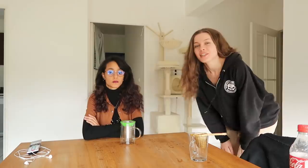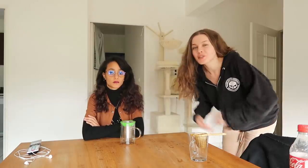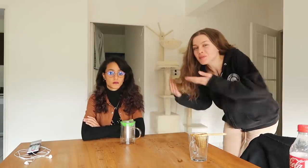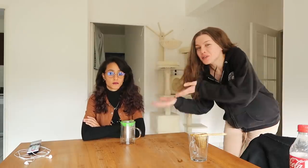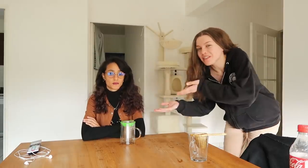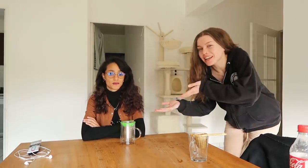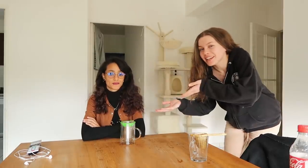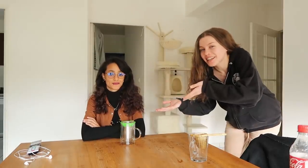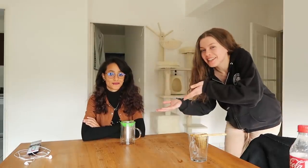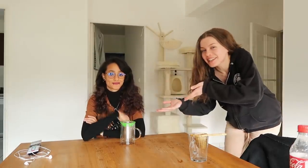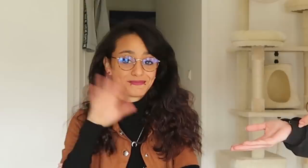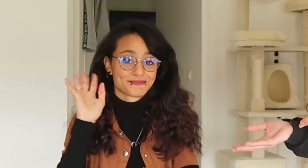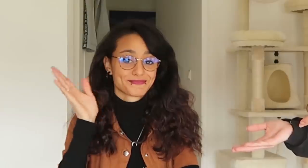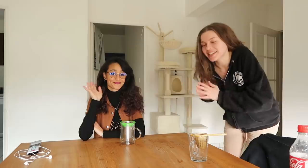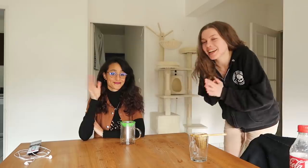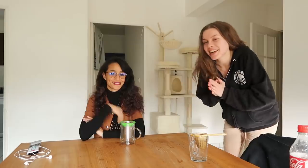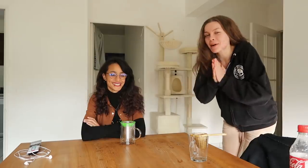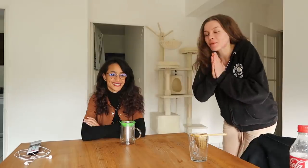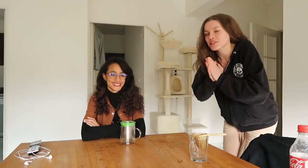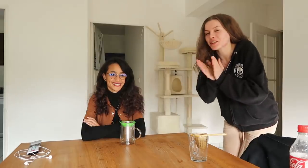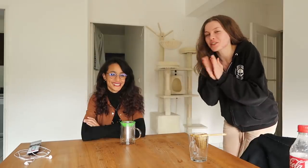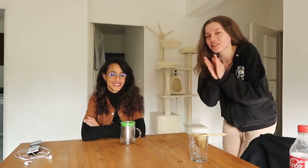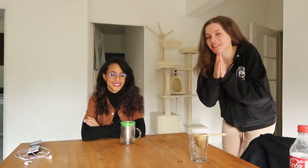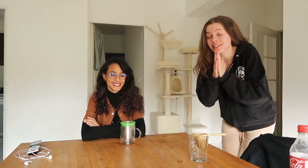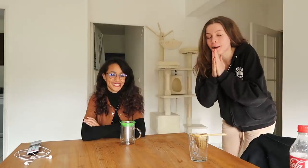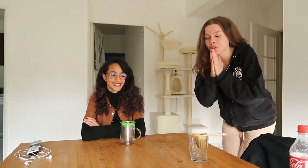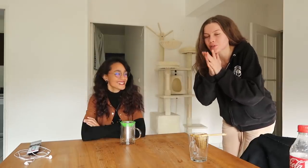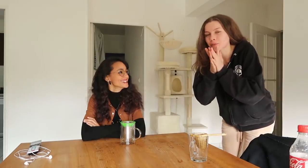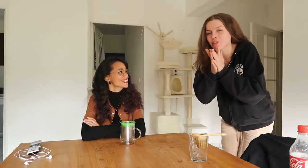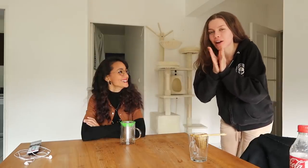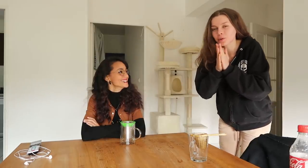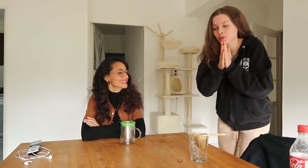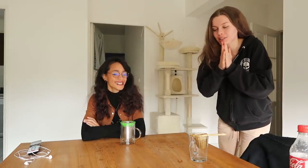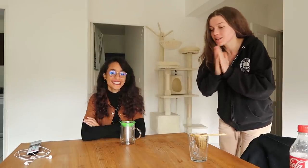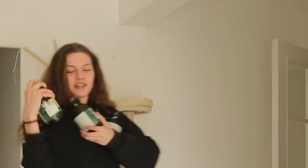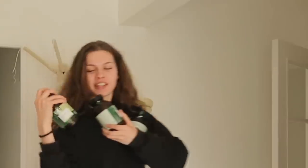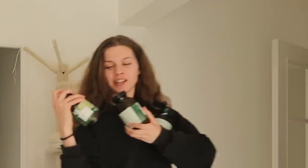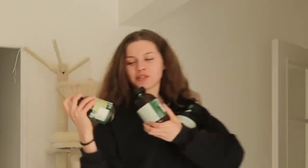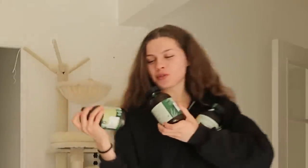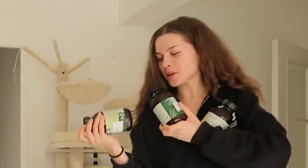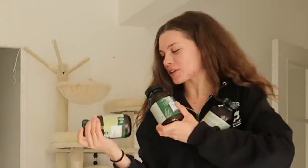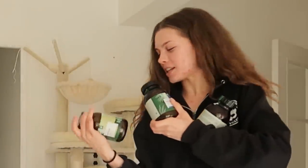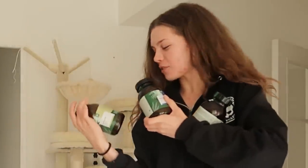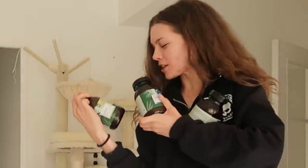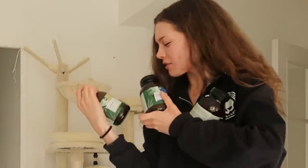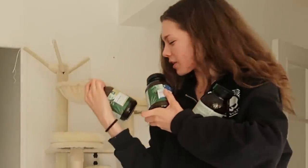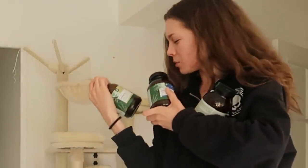Nous sommes du coup avec Lynn, qui est ma professeure de langue des signes. Après, juste après, on va faire un cours de langue des signes. Lequel tu veux? Parce que la dernière fois, t'avais vraiment